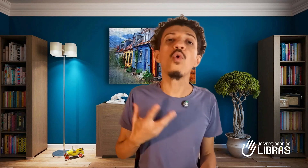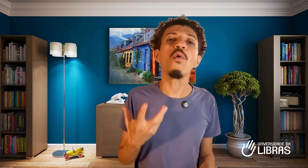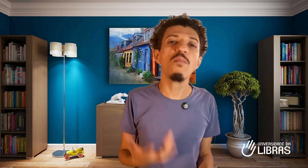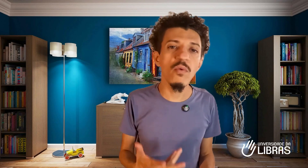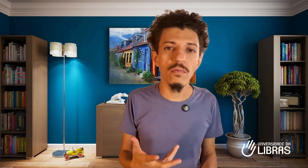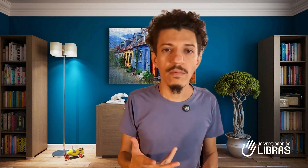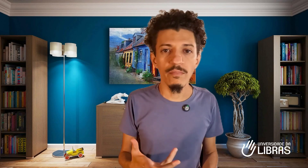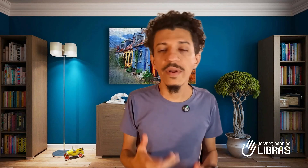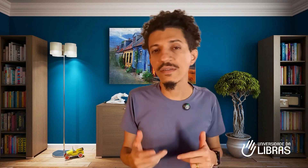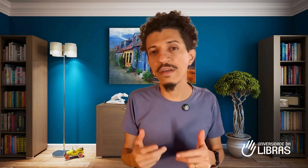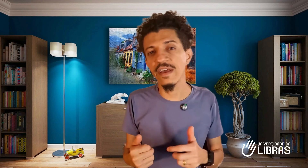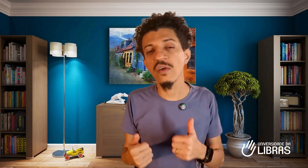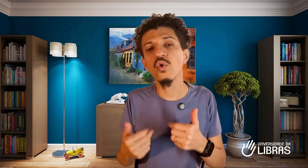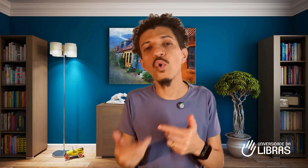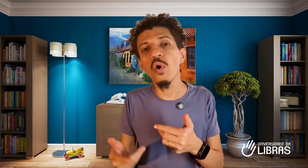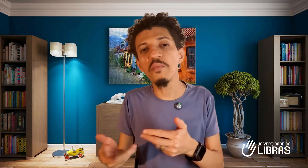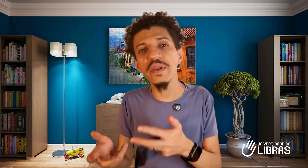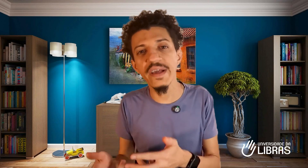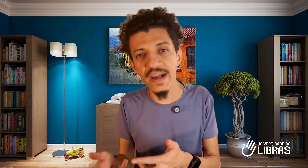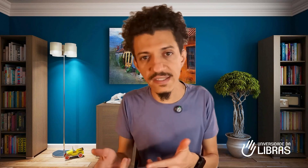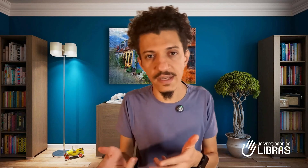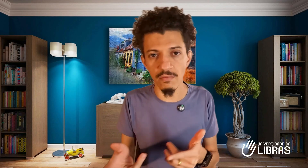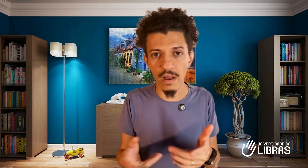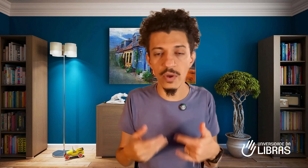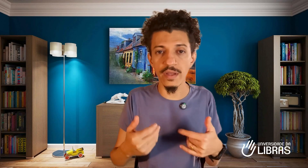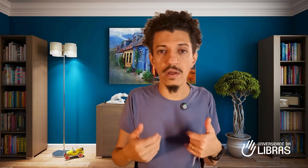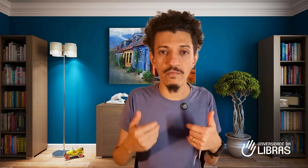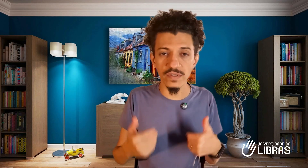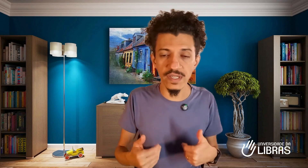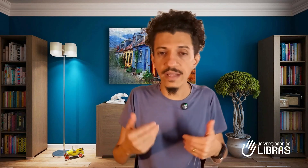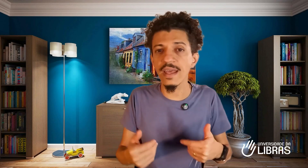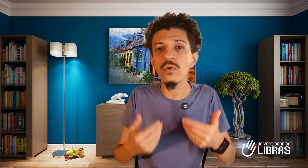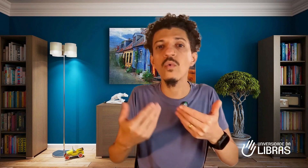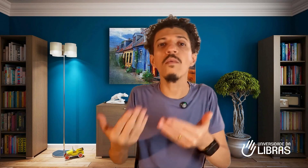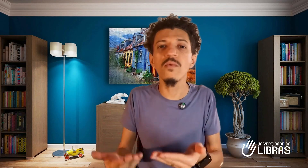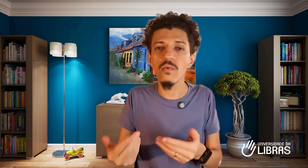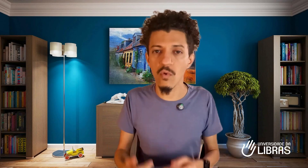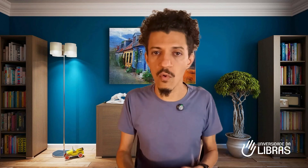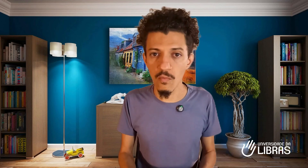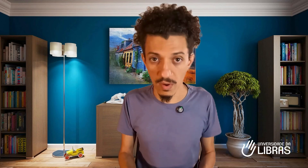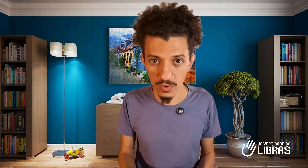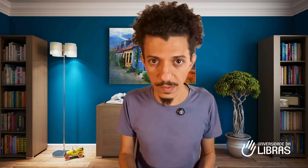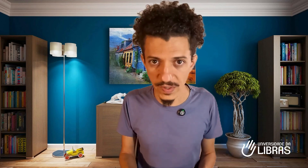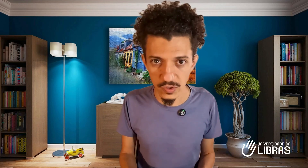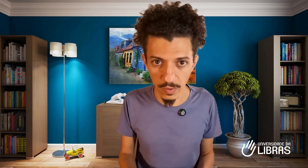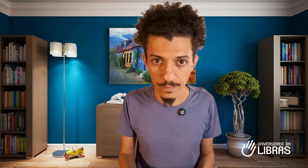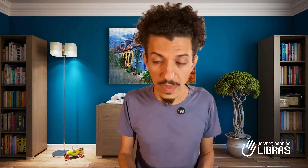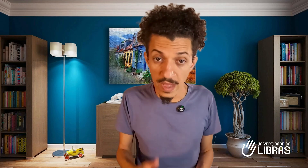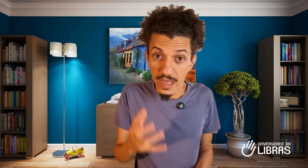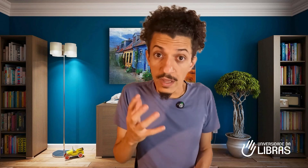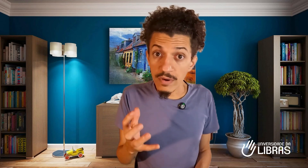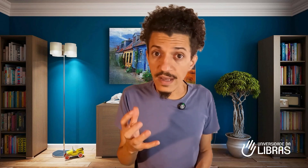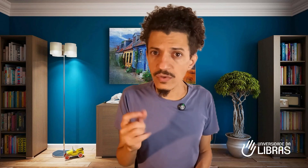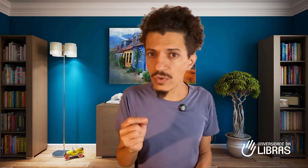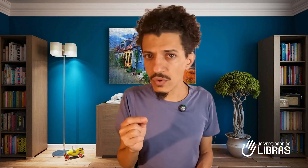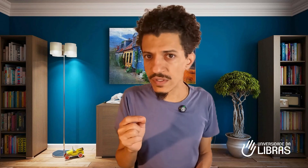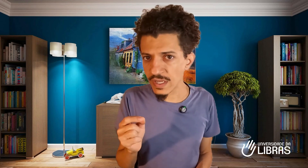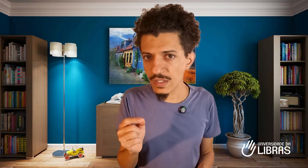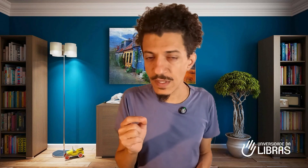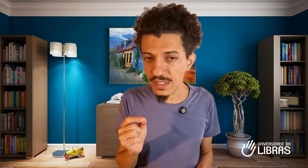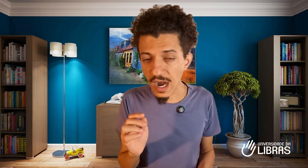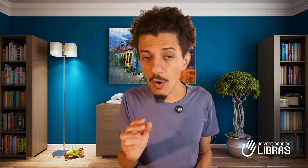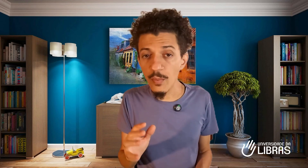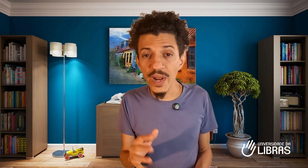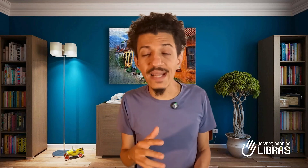em comum, por isso que vem comunicação, é o que você tem em comum com uma outra pessoa. E no caso dos surdos